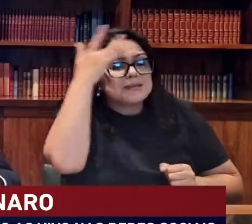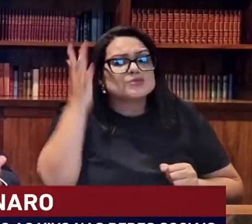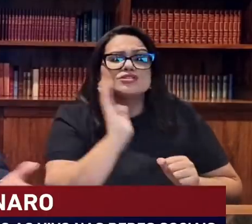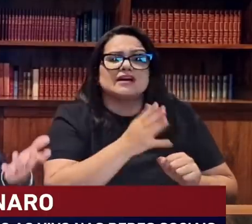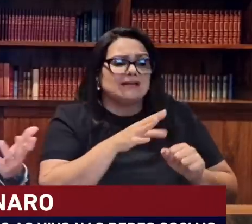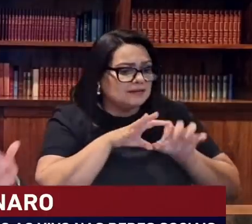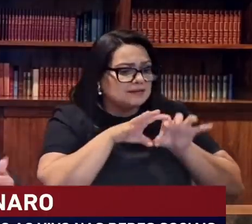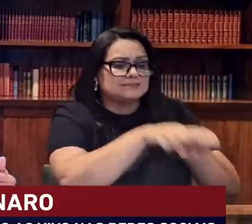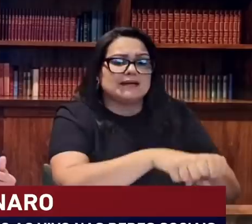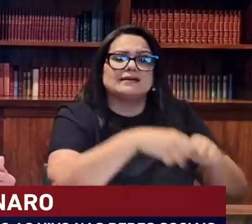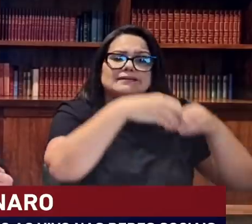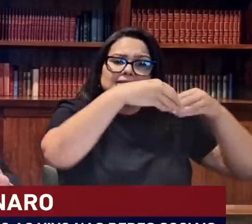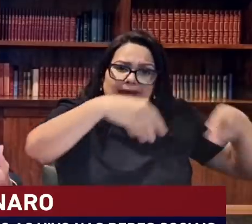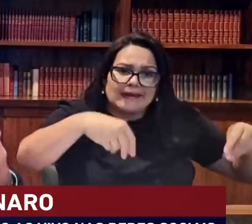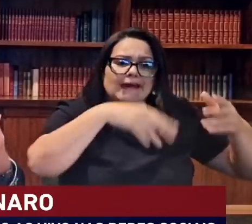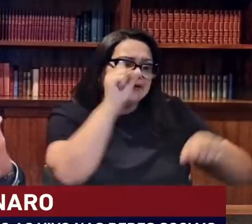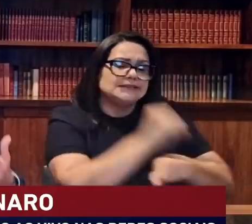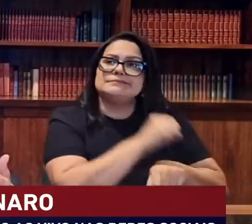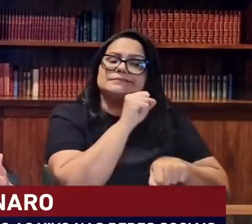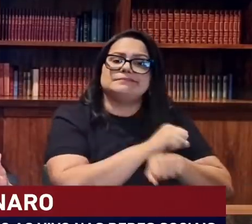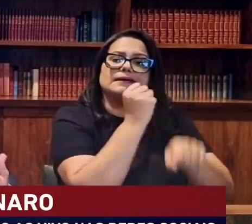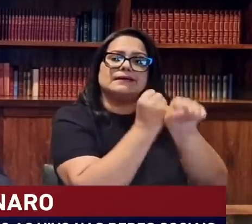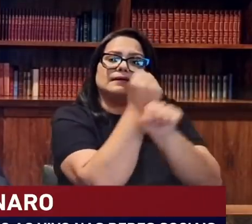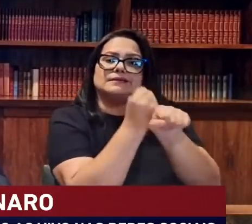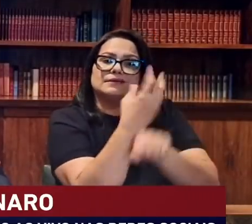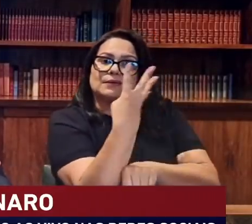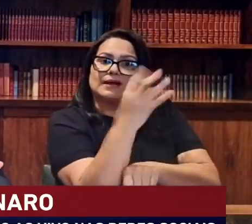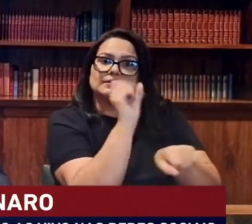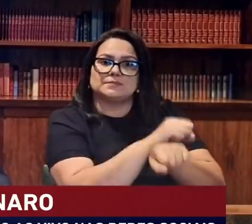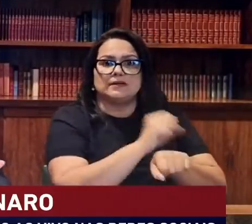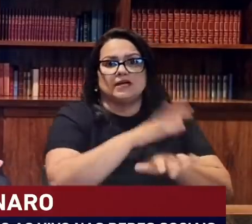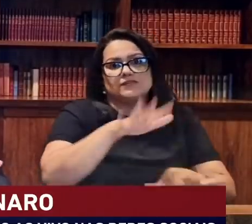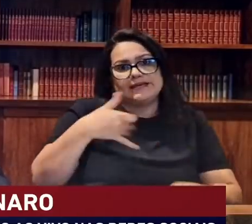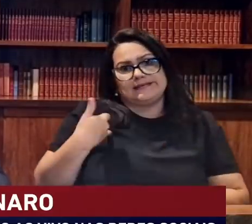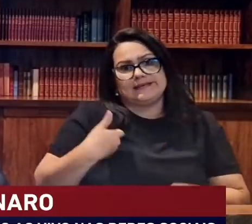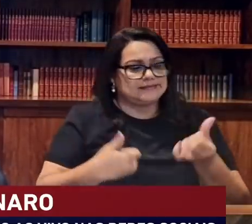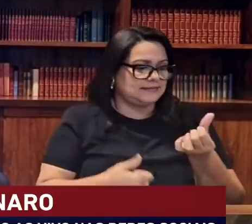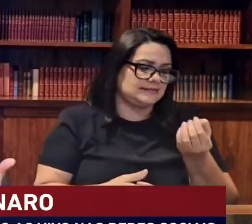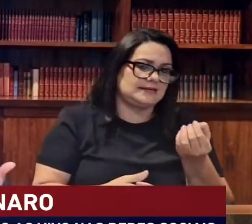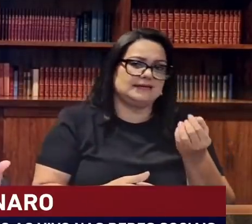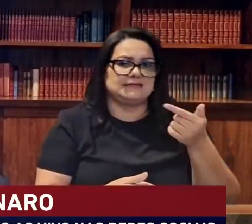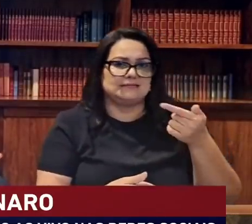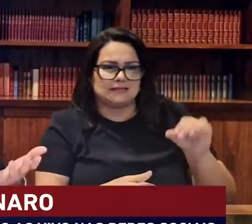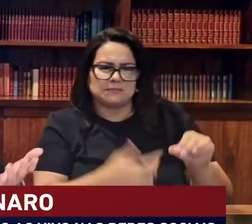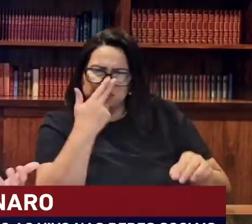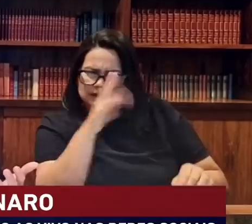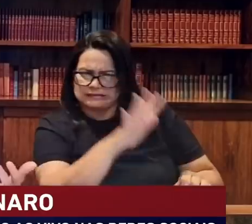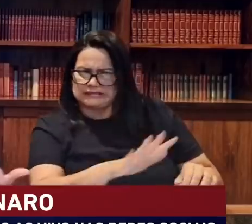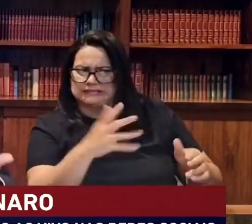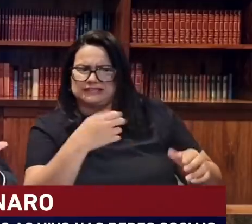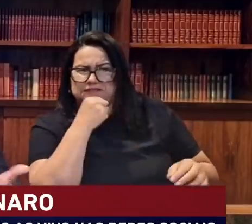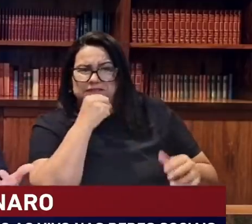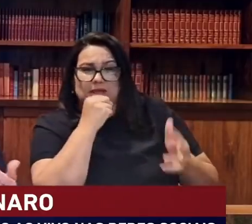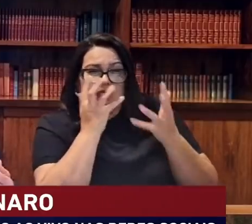40 anos esperando o título. É uma aquela... A pessoa, às vezes, tem 60, 70 anos de idade, parece que tem, com todo respeito, tem 90. São